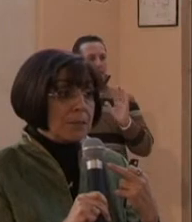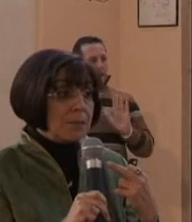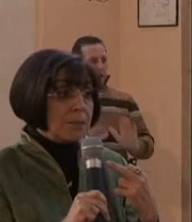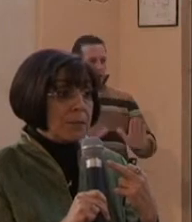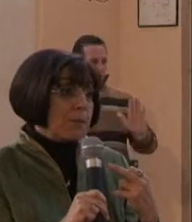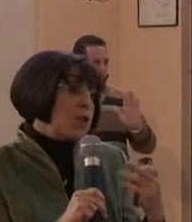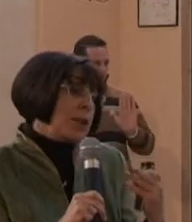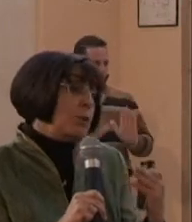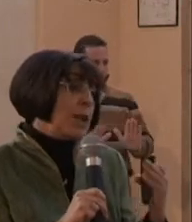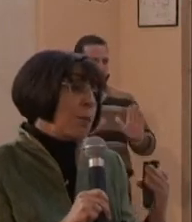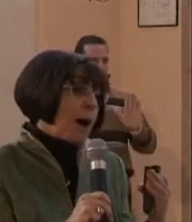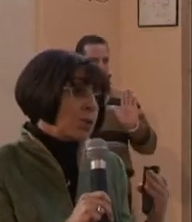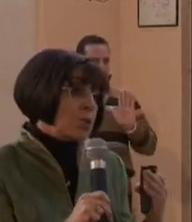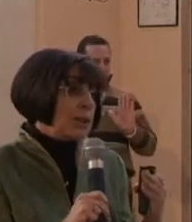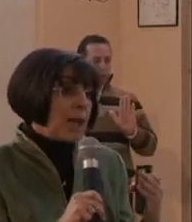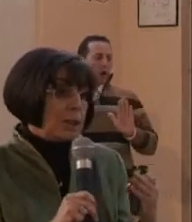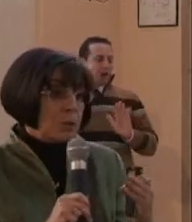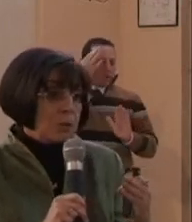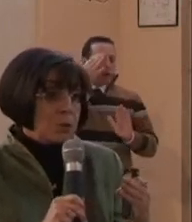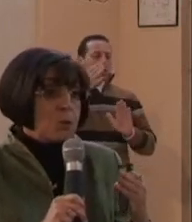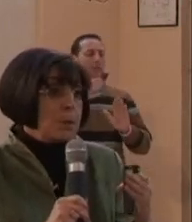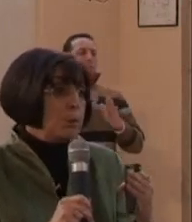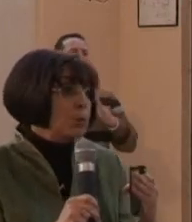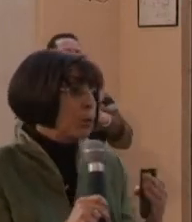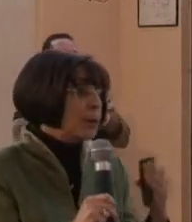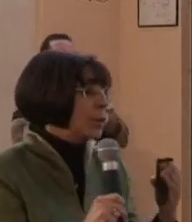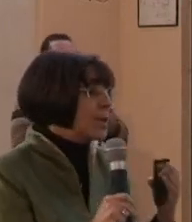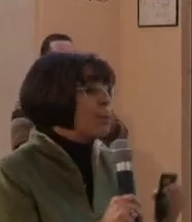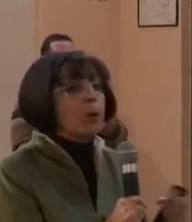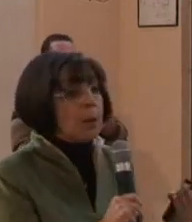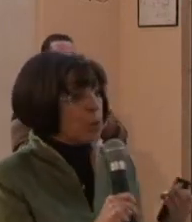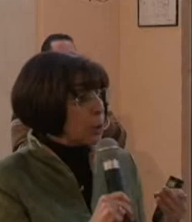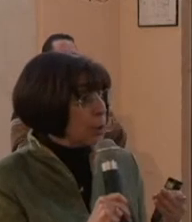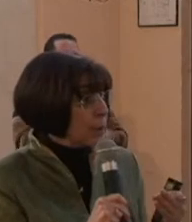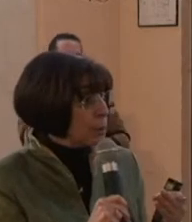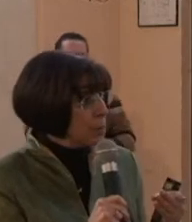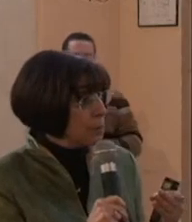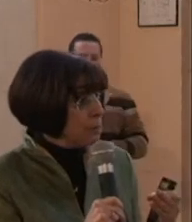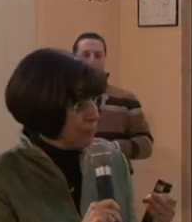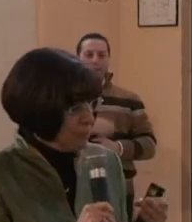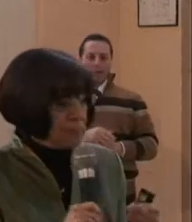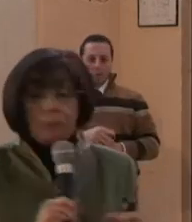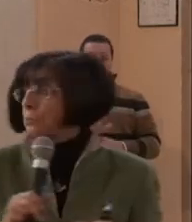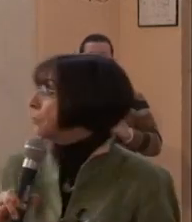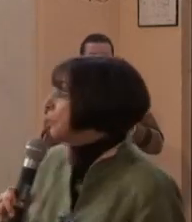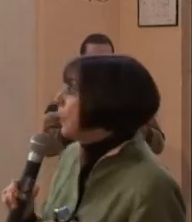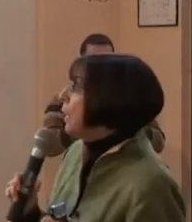lentamente, facendo delle pause ogni tanto, soprattutto quando ad esempio cambio argomento.